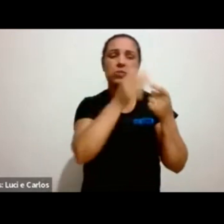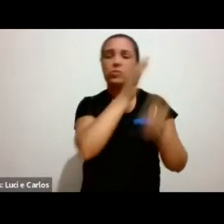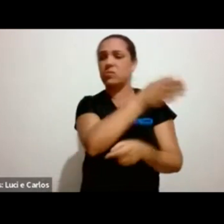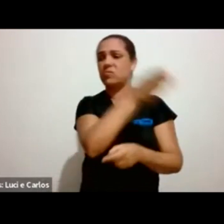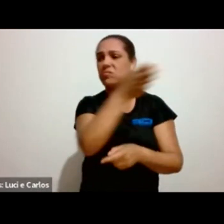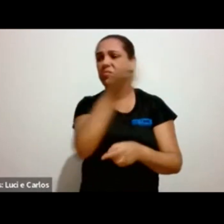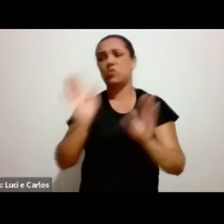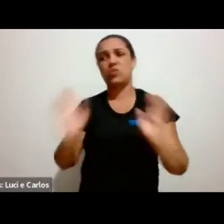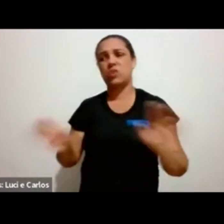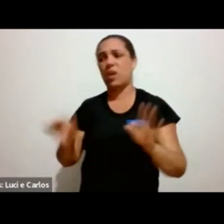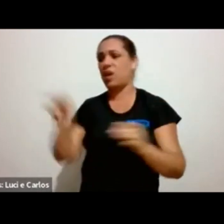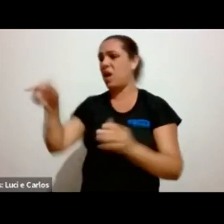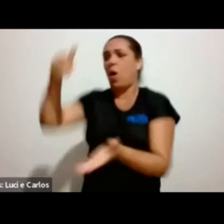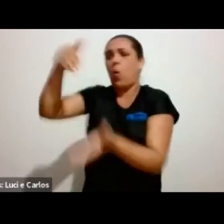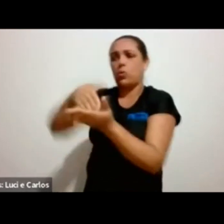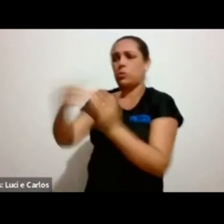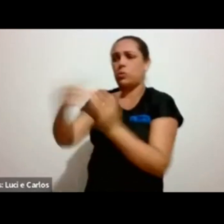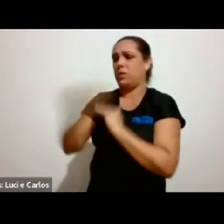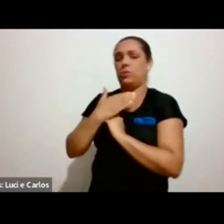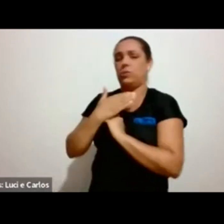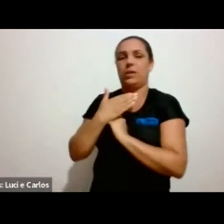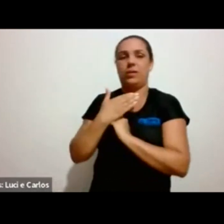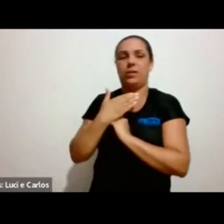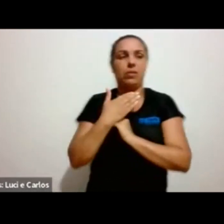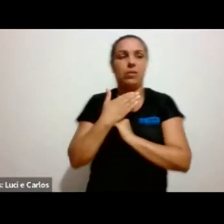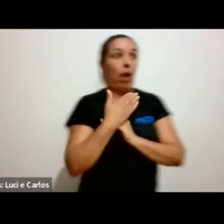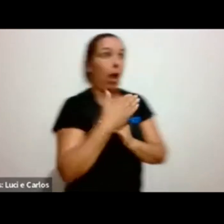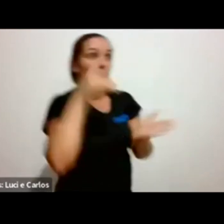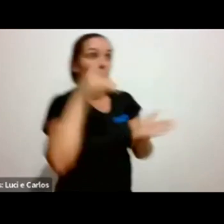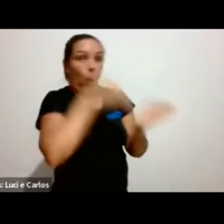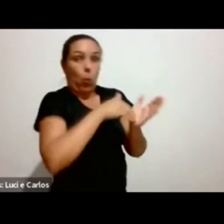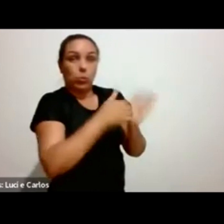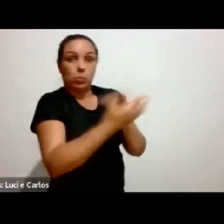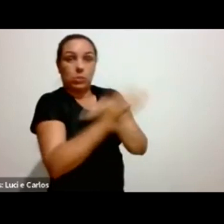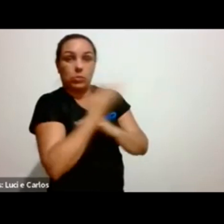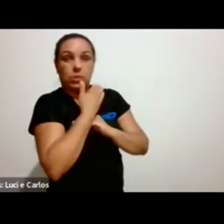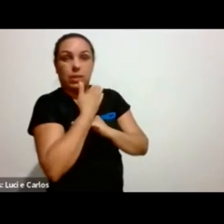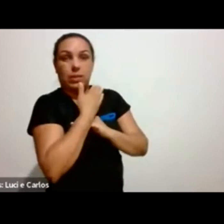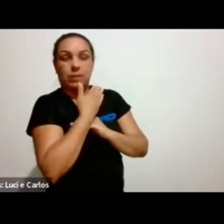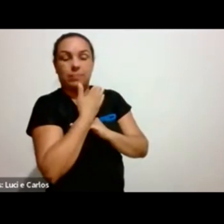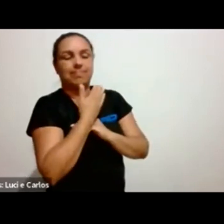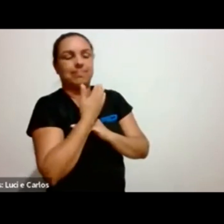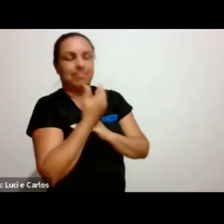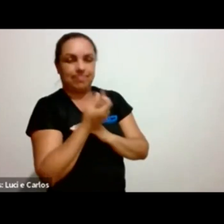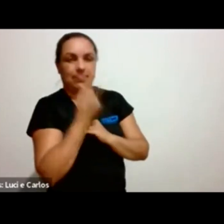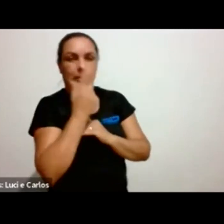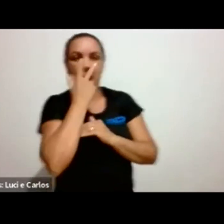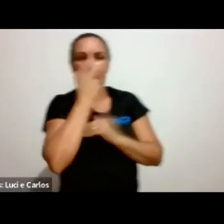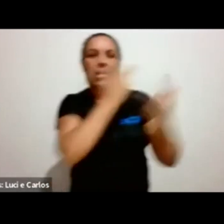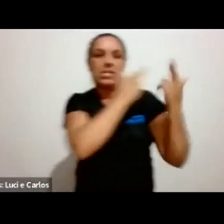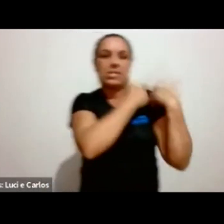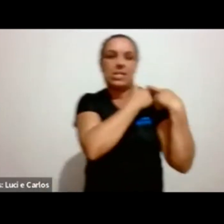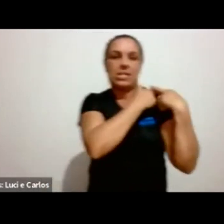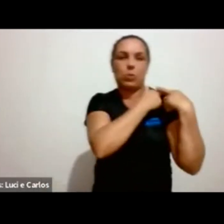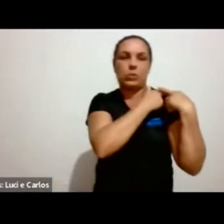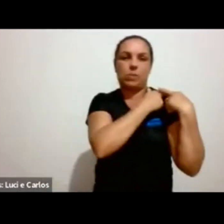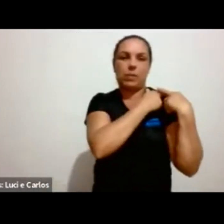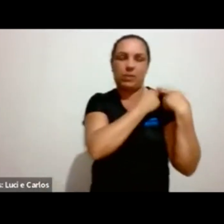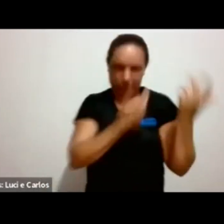gente se acostuma com isso. E fala, pois, você deveria ter começado por aqui. que é aqui que você vai encontrar a solução para os seus problemas.